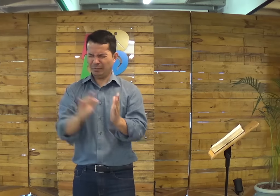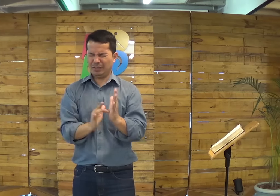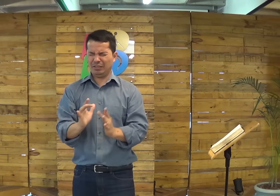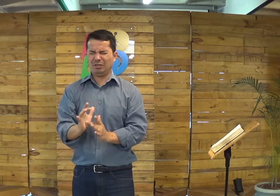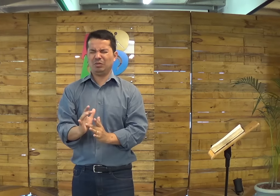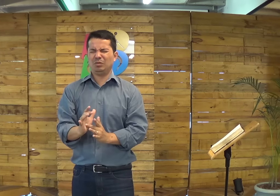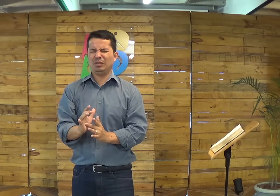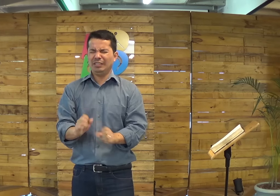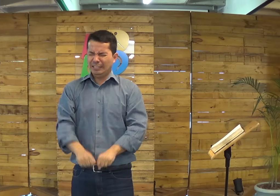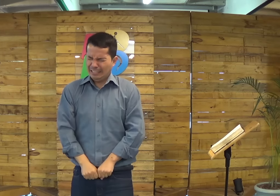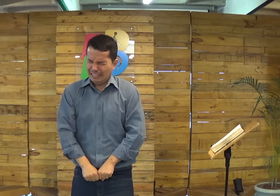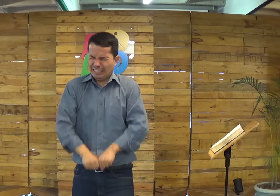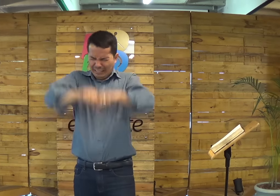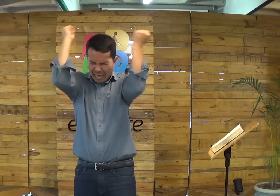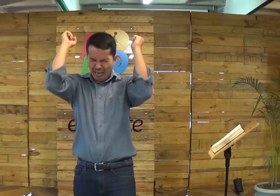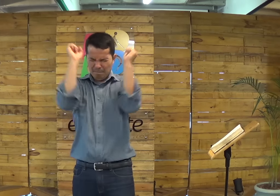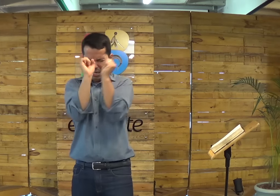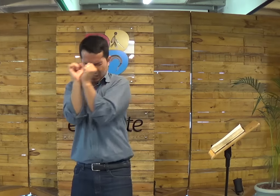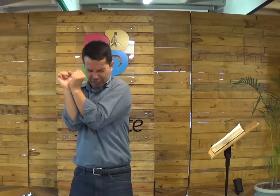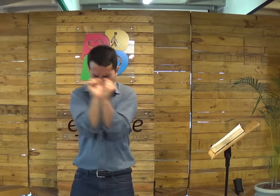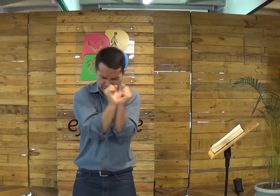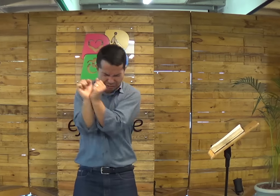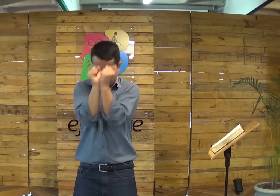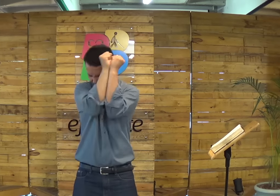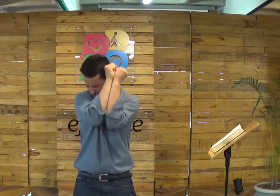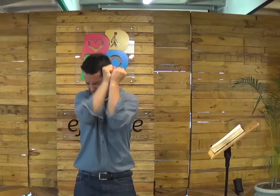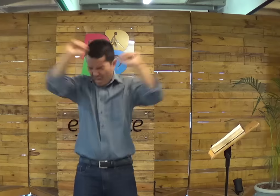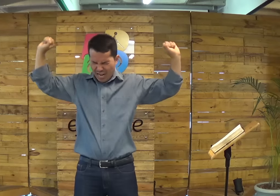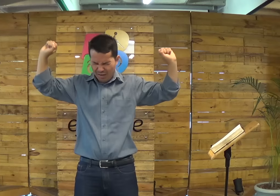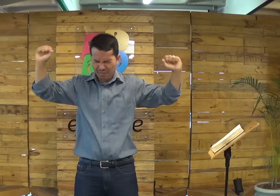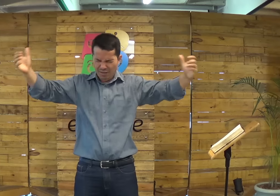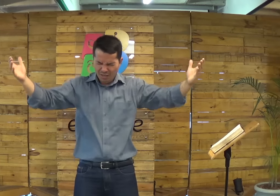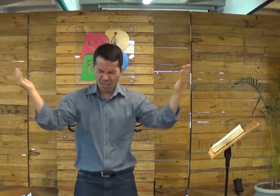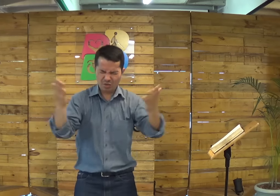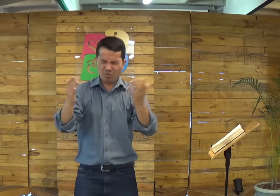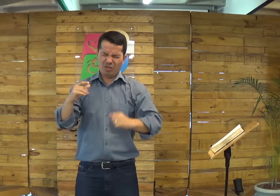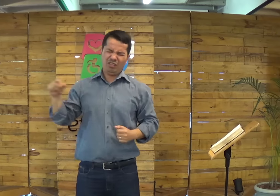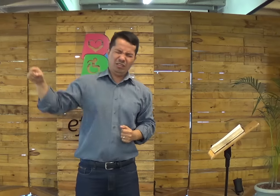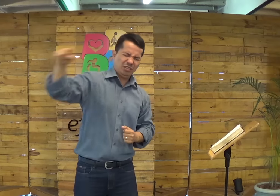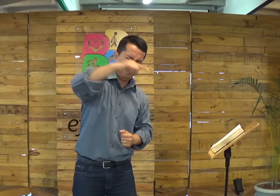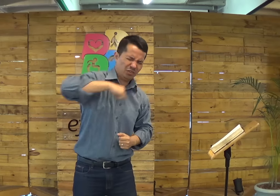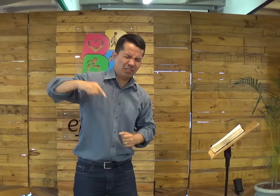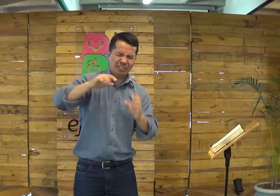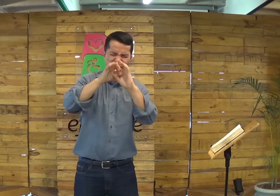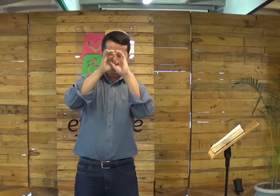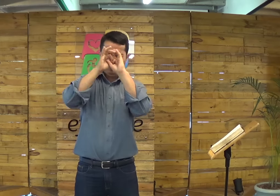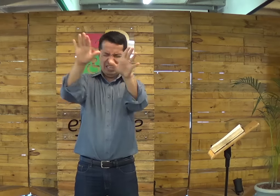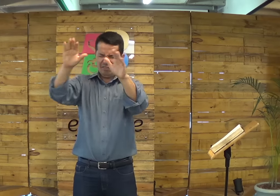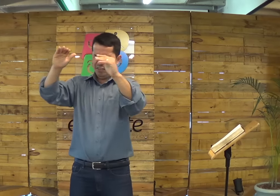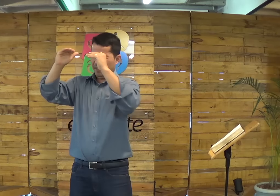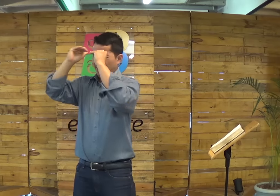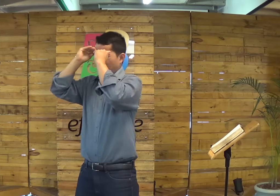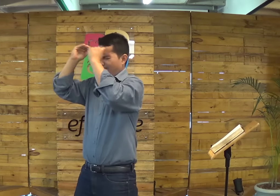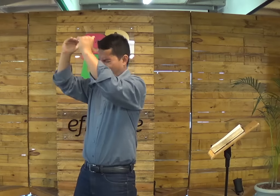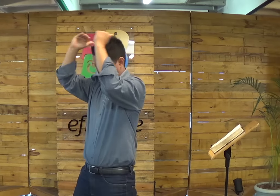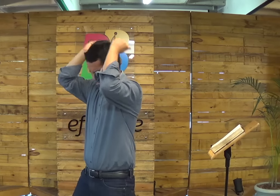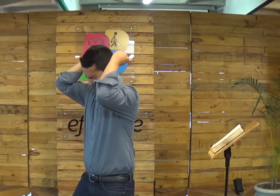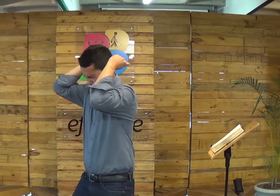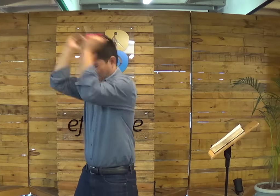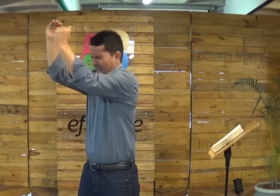fora em nome de Jesus quebra senhor essa escravidão agora que essas pessoas sejam Livres senhor